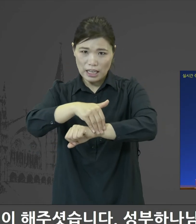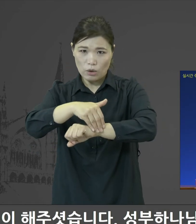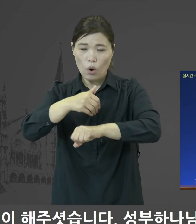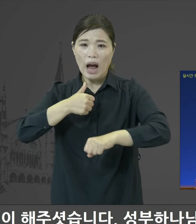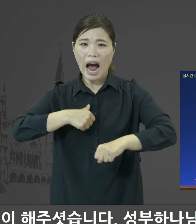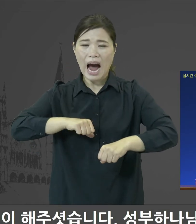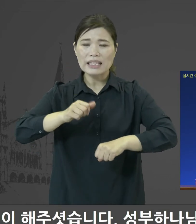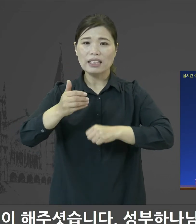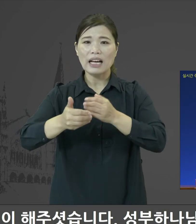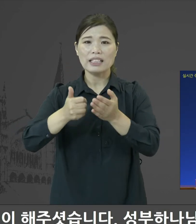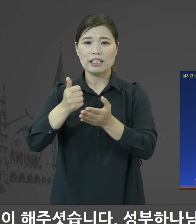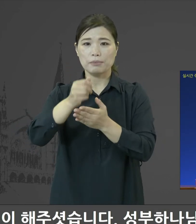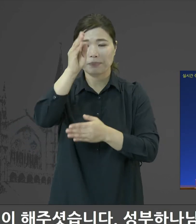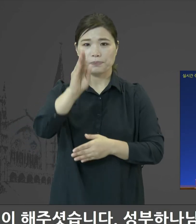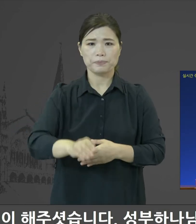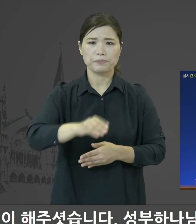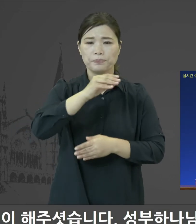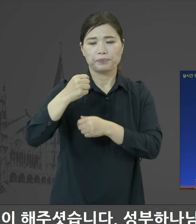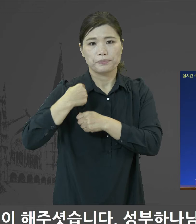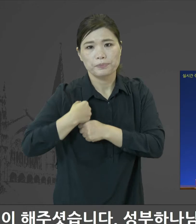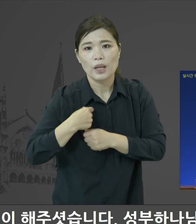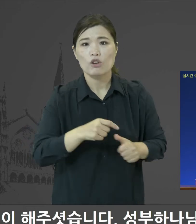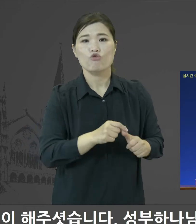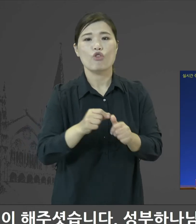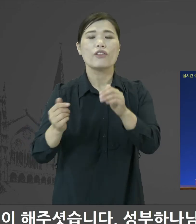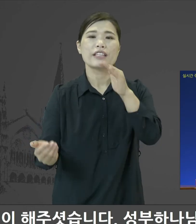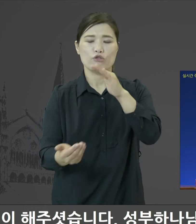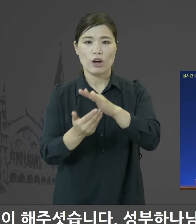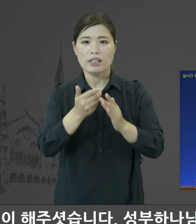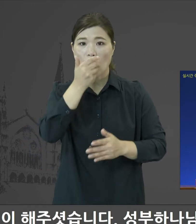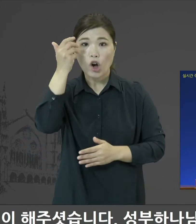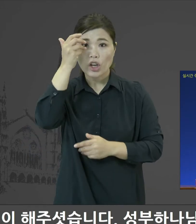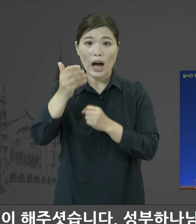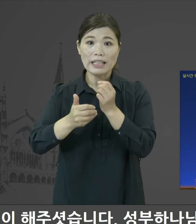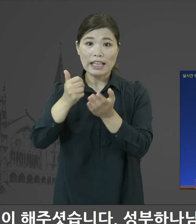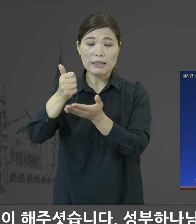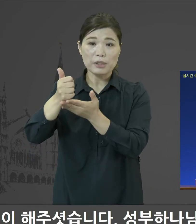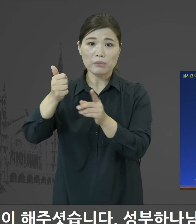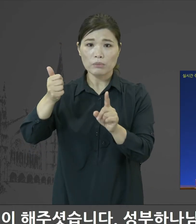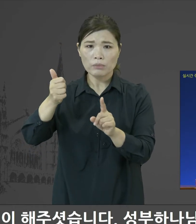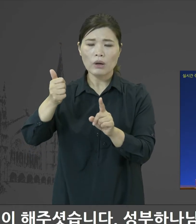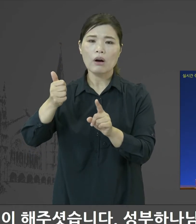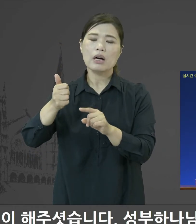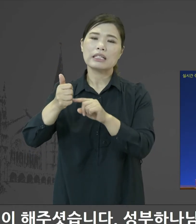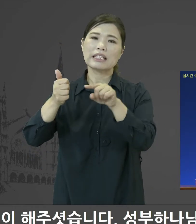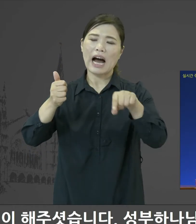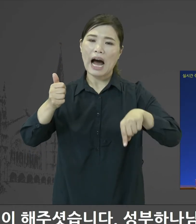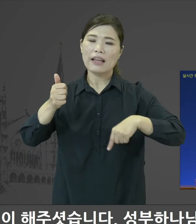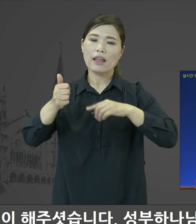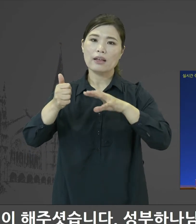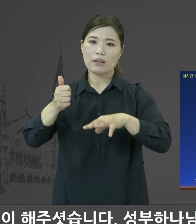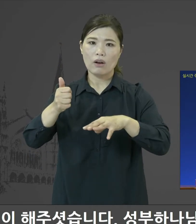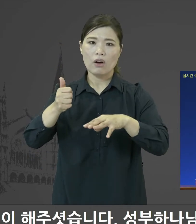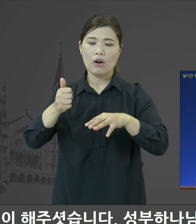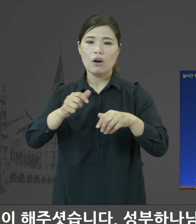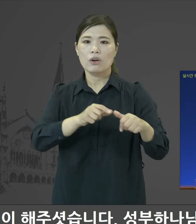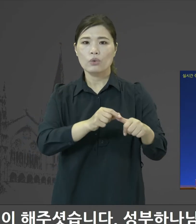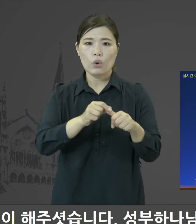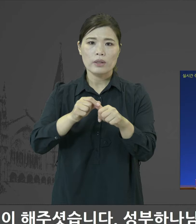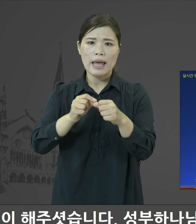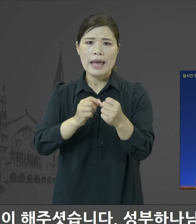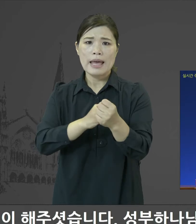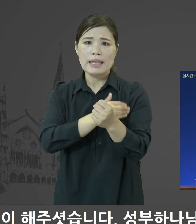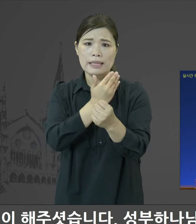지심으로 구원을 이루셨고, 성령 하나님은 우리 안에서 그 구원의 능력이, 구원의 효력이